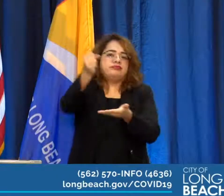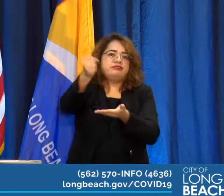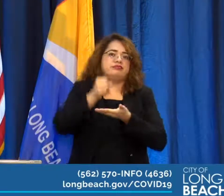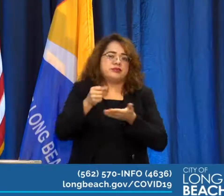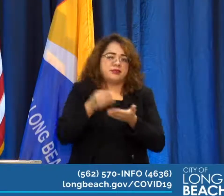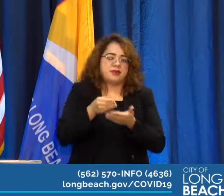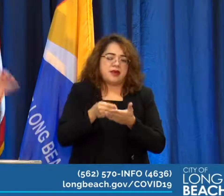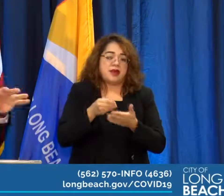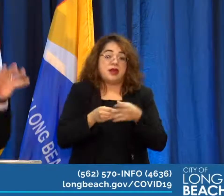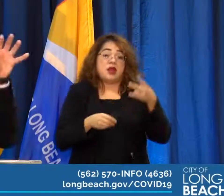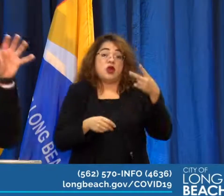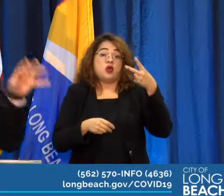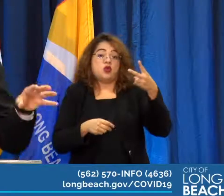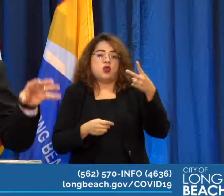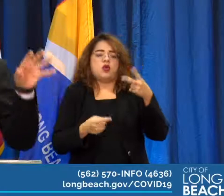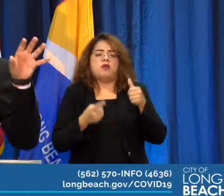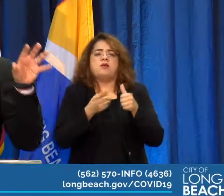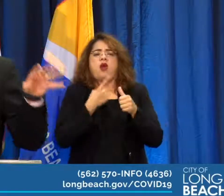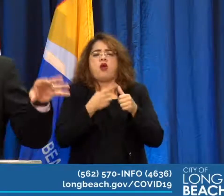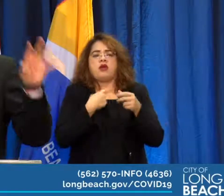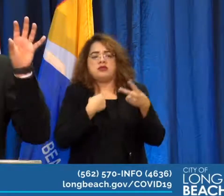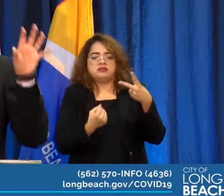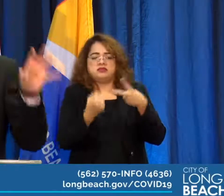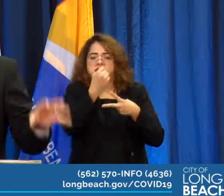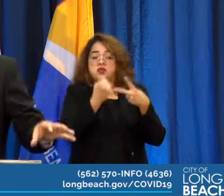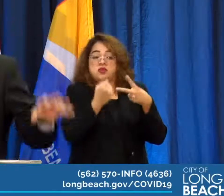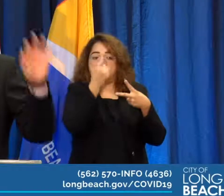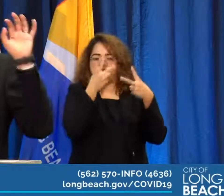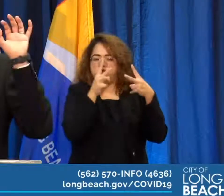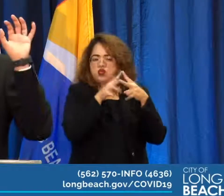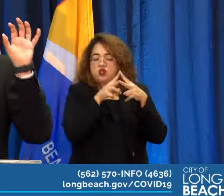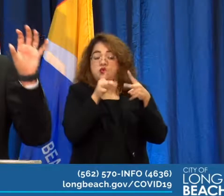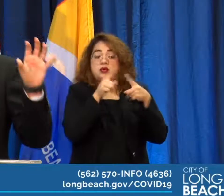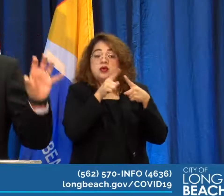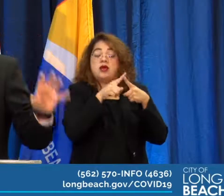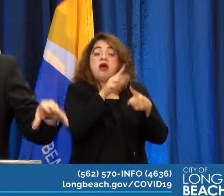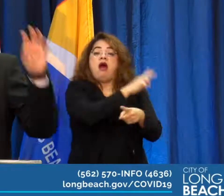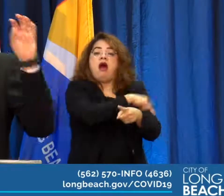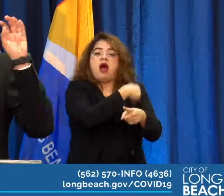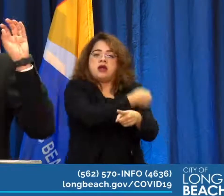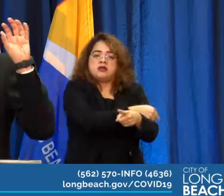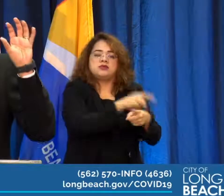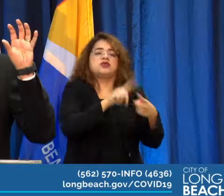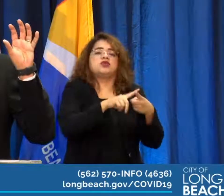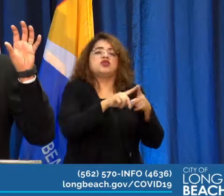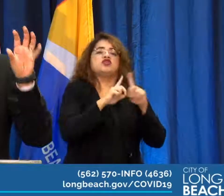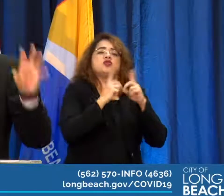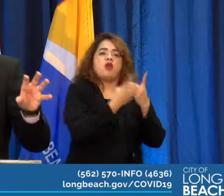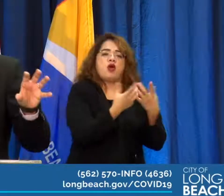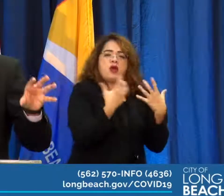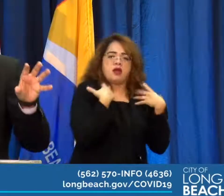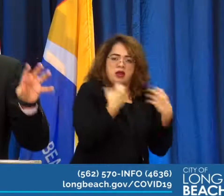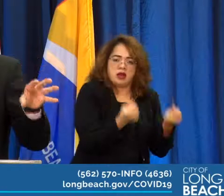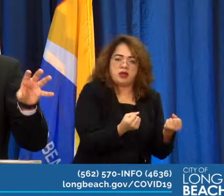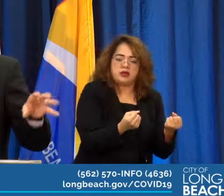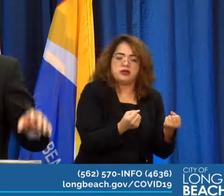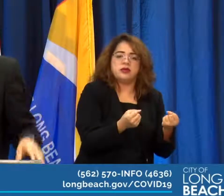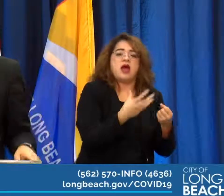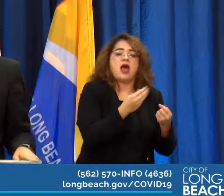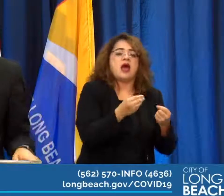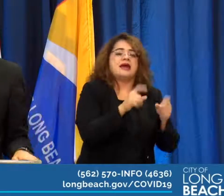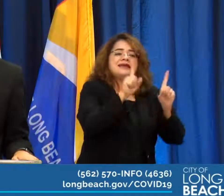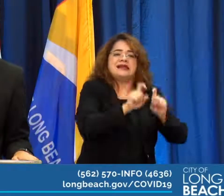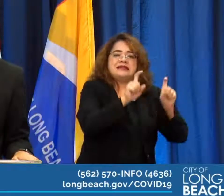esos dinero. Primero, queremos ayudar a nuestros hospitales, departamento de salud y lugares para tomar